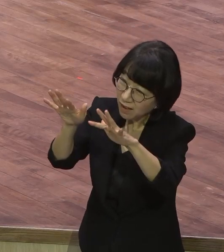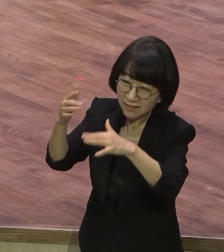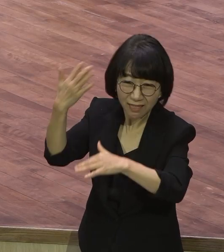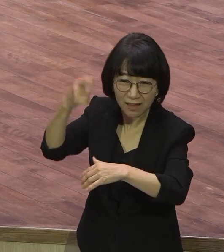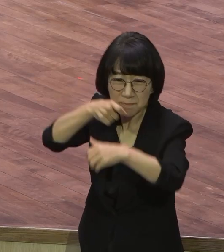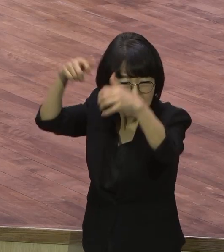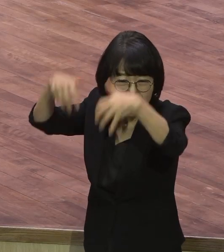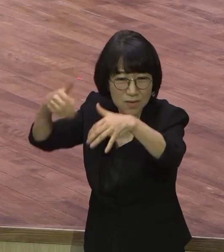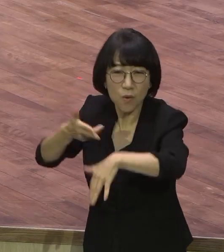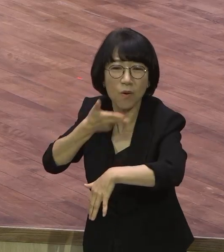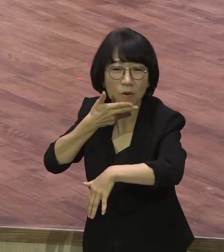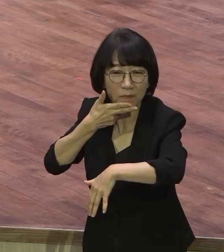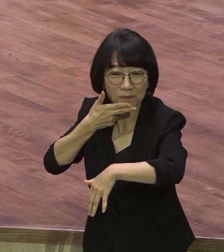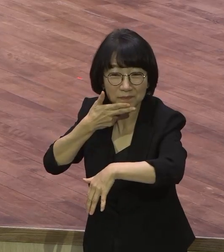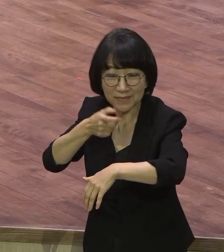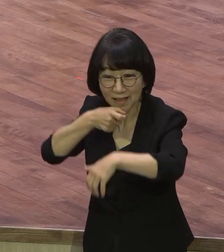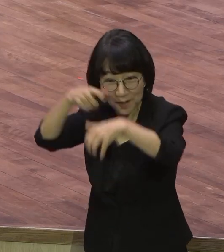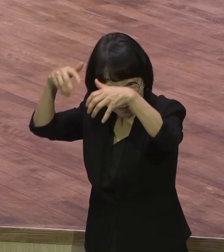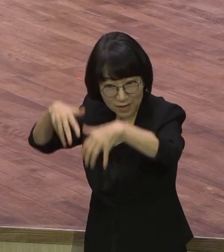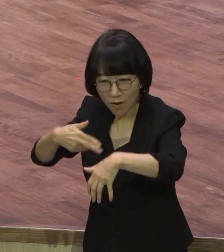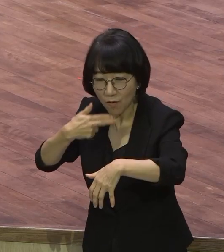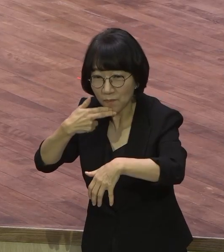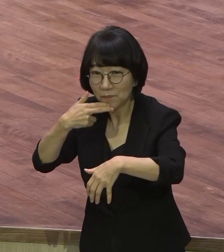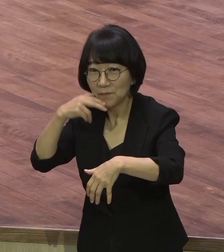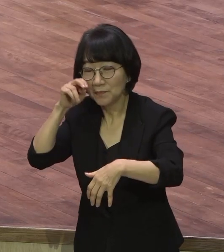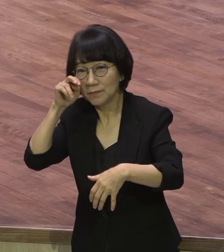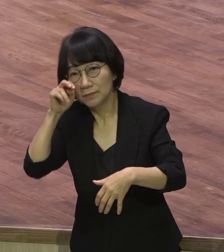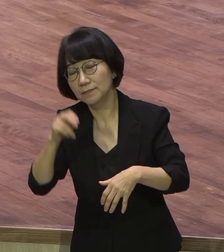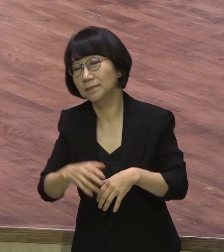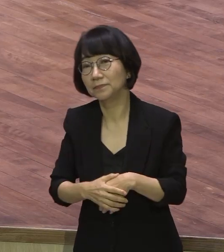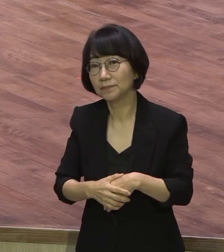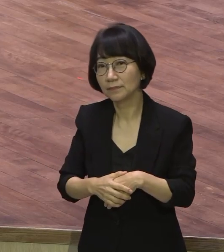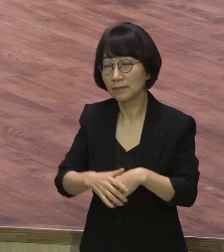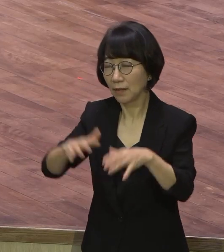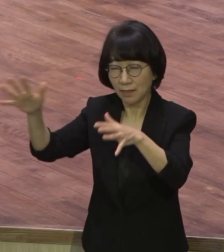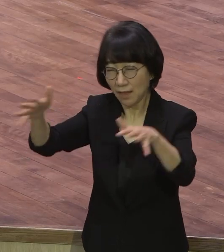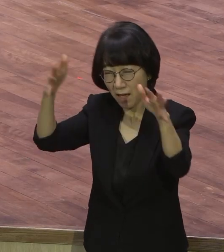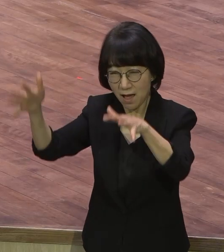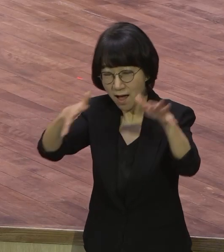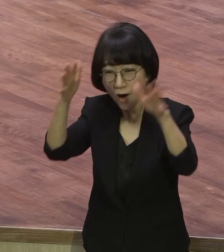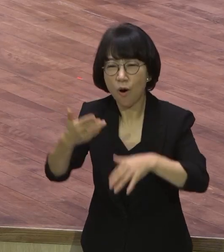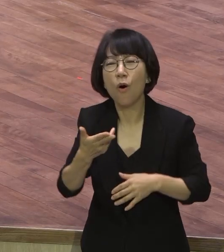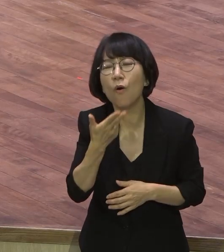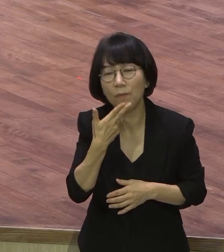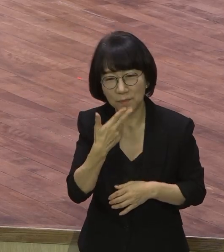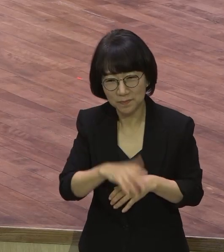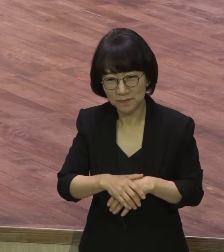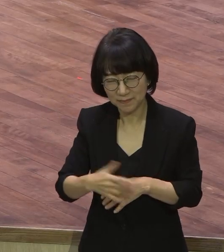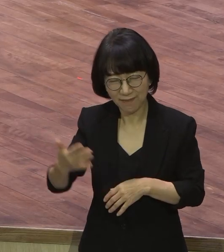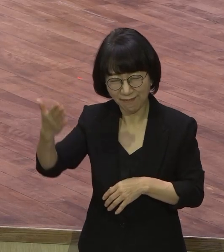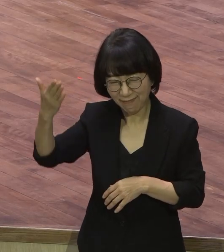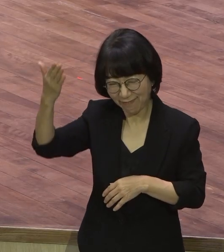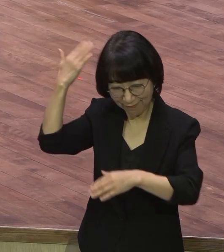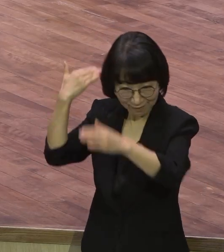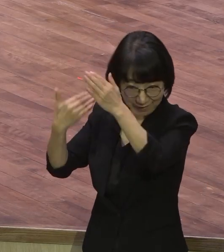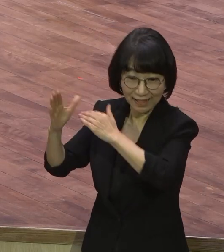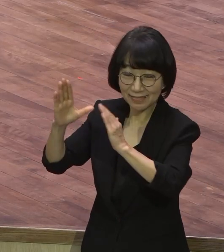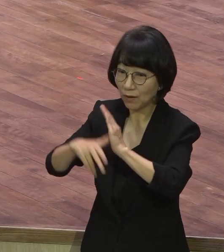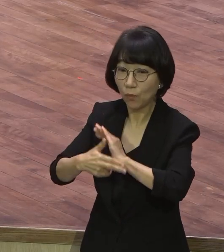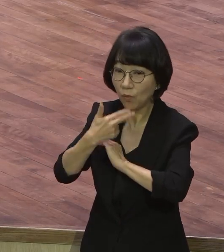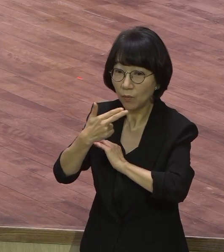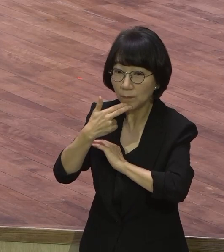비례하는 게 없었어요. 요즘같이 창대하고 소나기하고 태풍이 오고 이런 게 있었으면 그럴